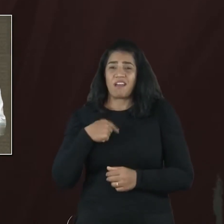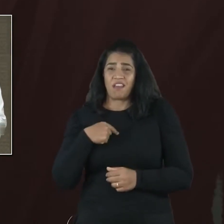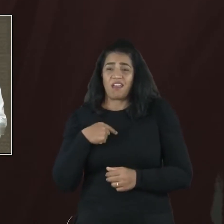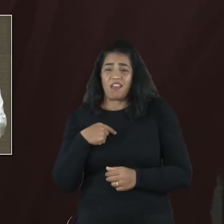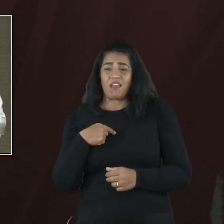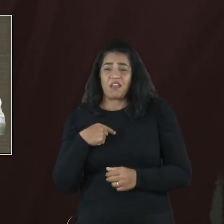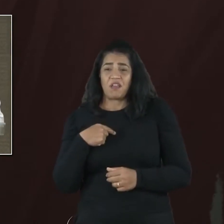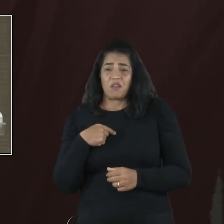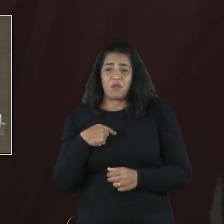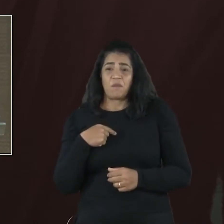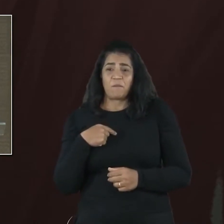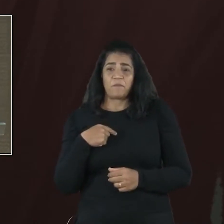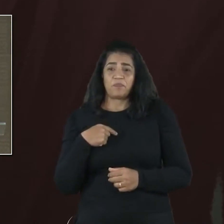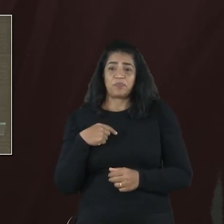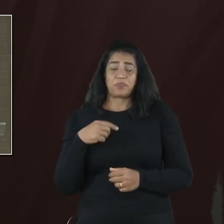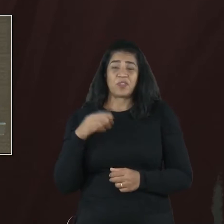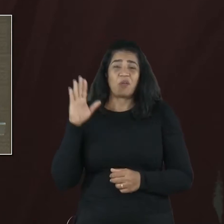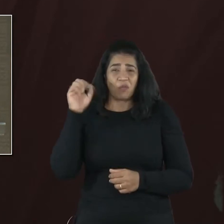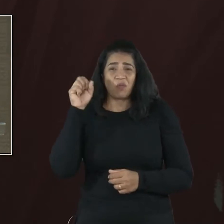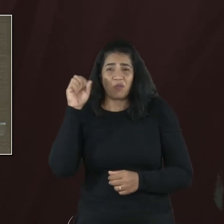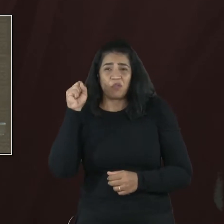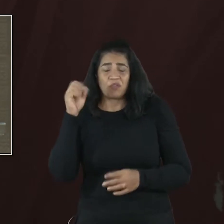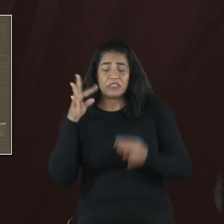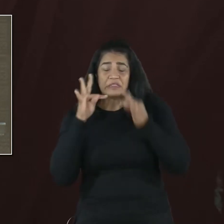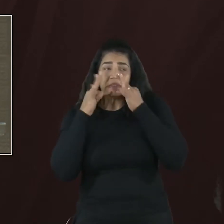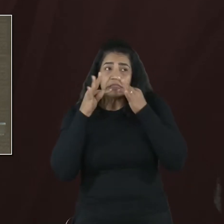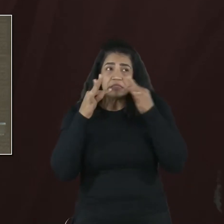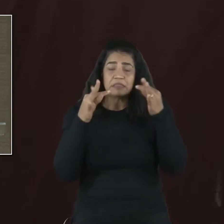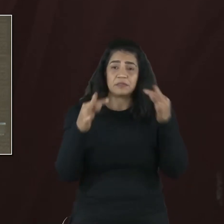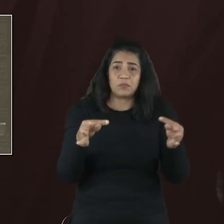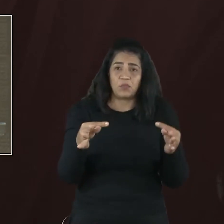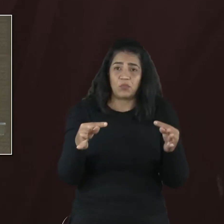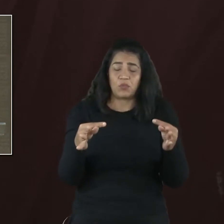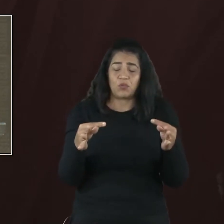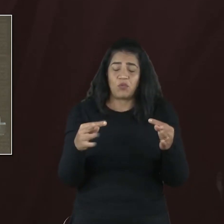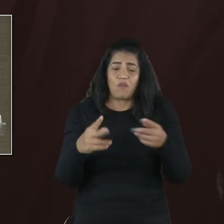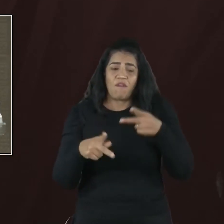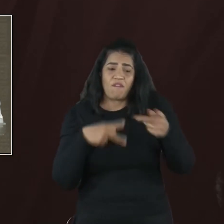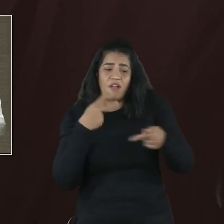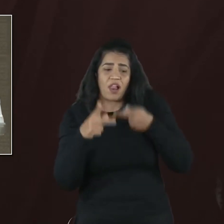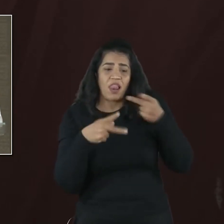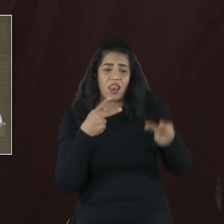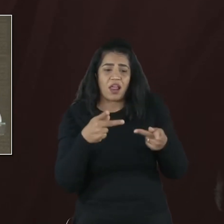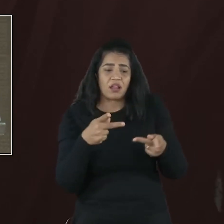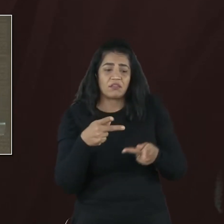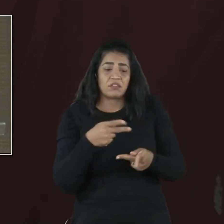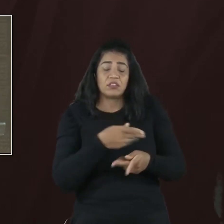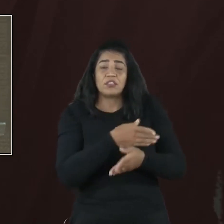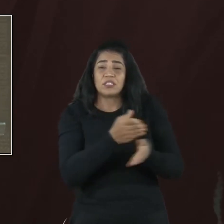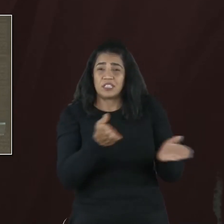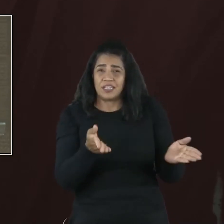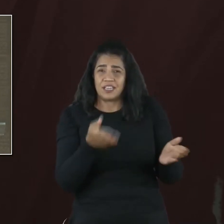né, quem são perseguidos pelos guardas, né? Os guardas dos shoppings, os guardas, né, tal, e